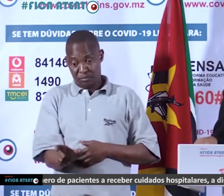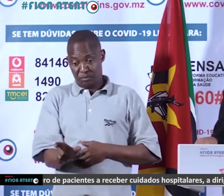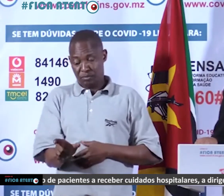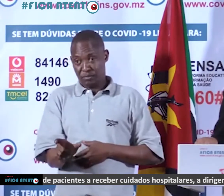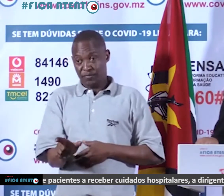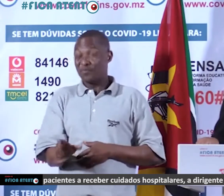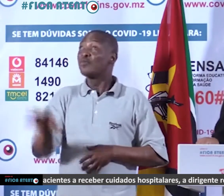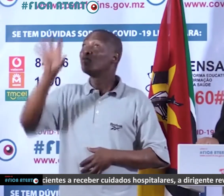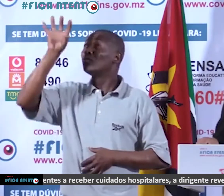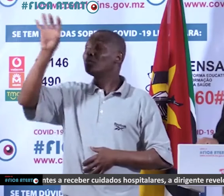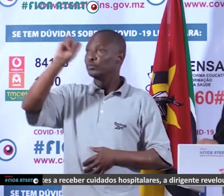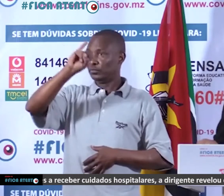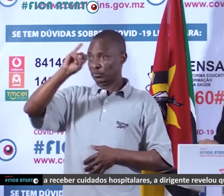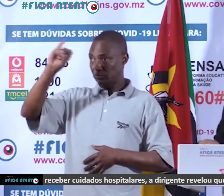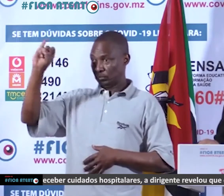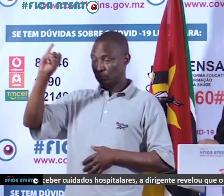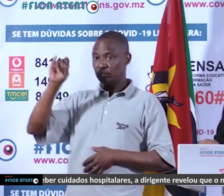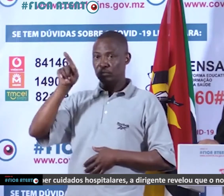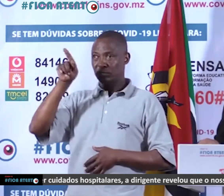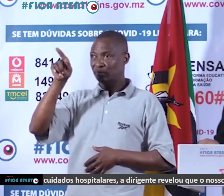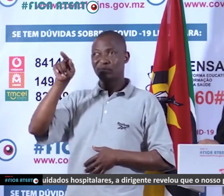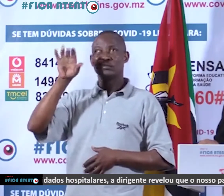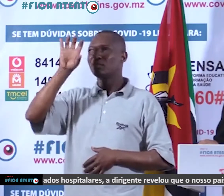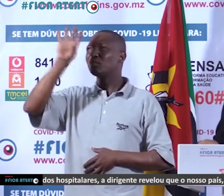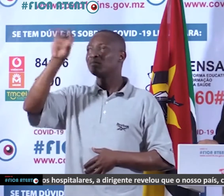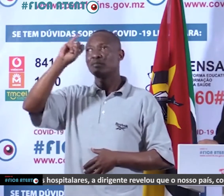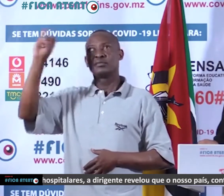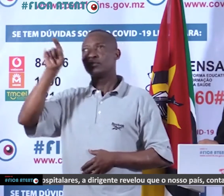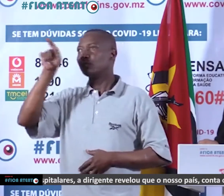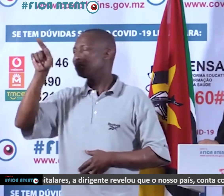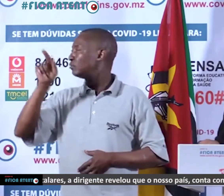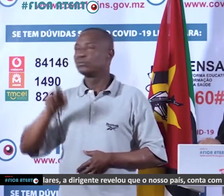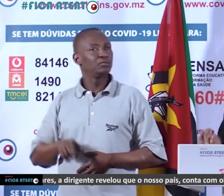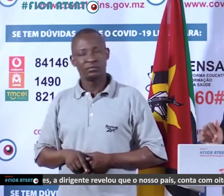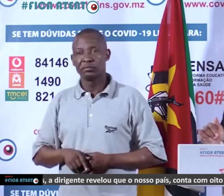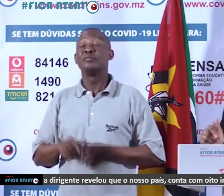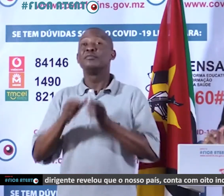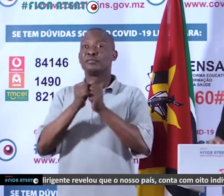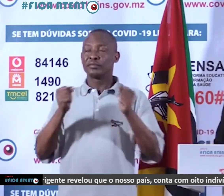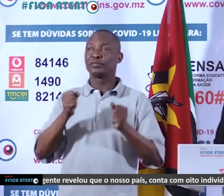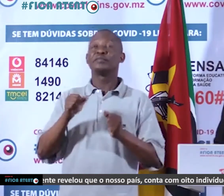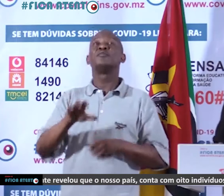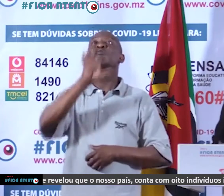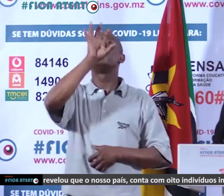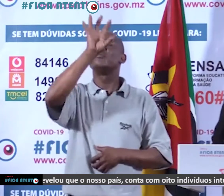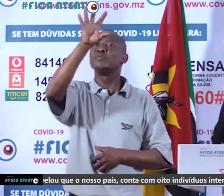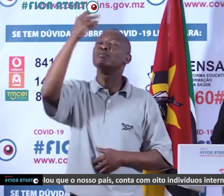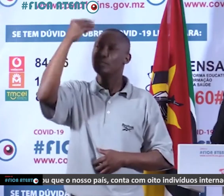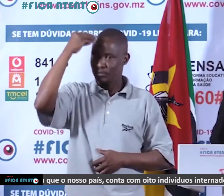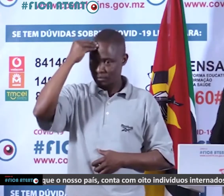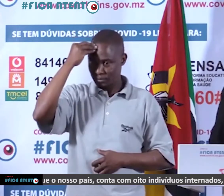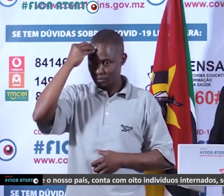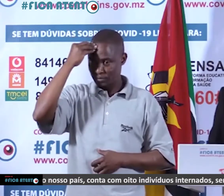de Inhambane, o referido caso não é da província de Inhambane, mas sim pertence à província de Maputo.